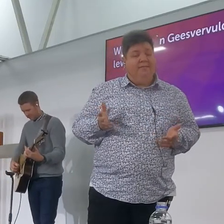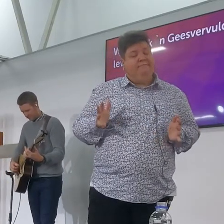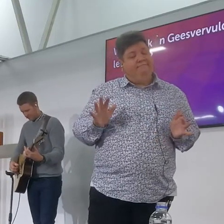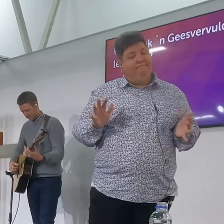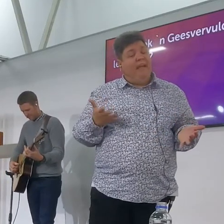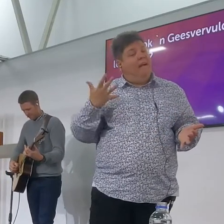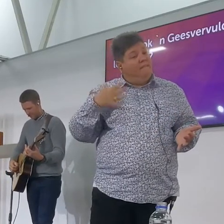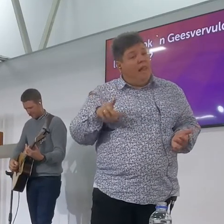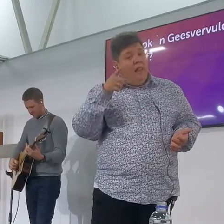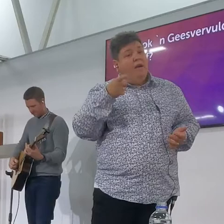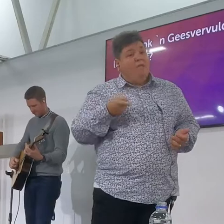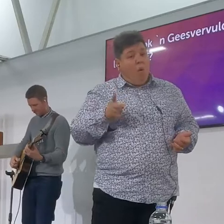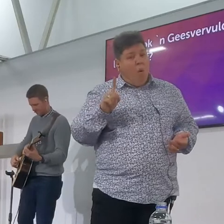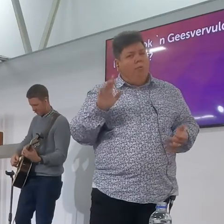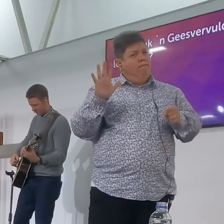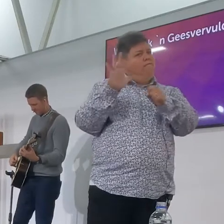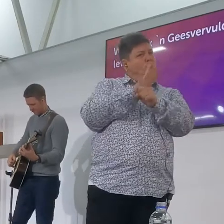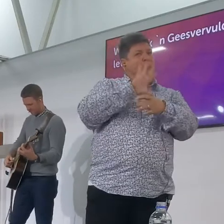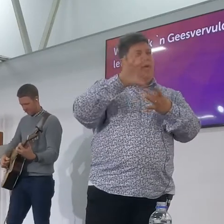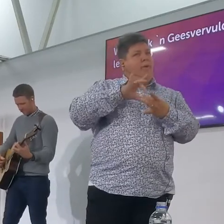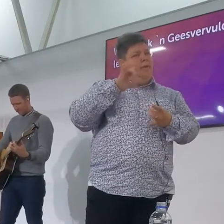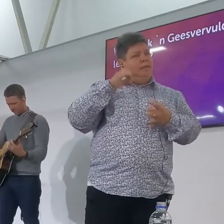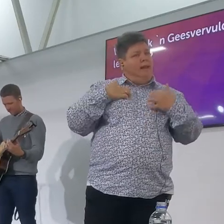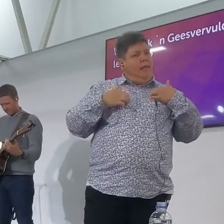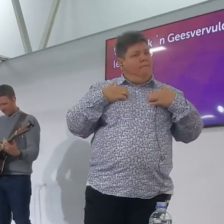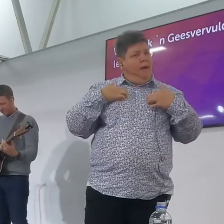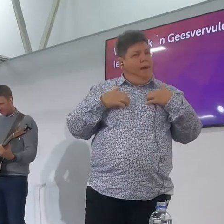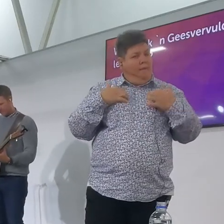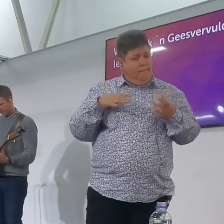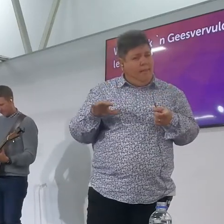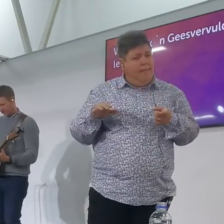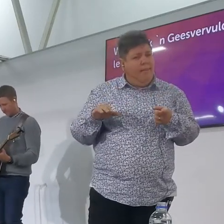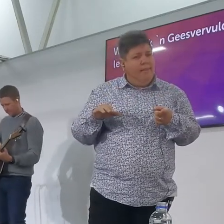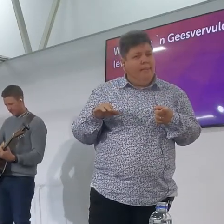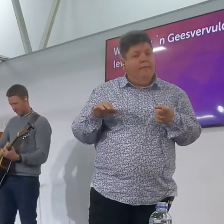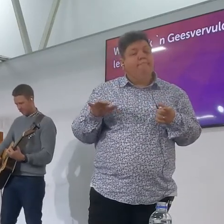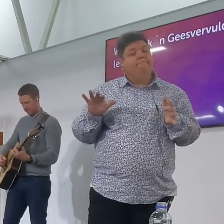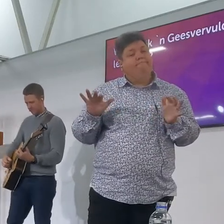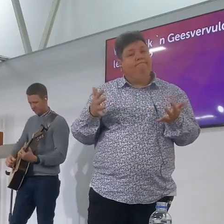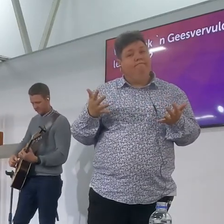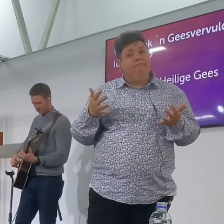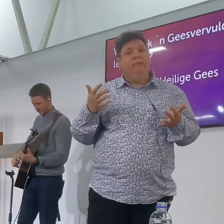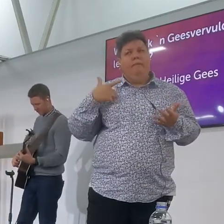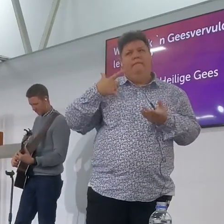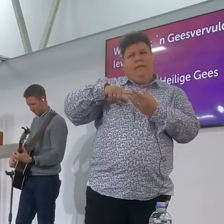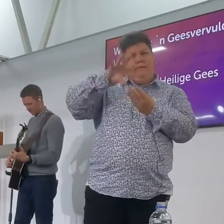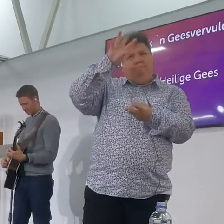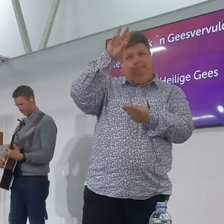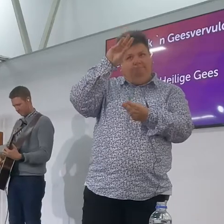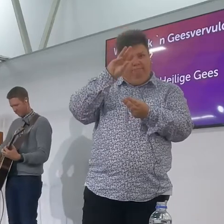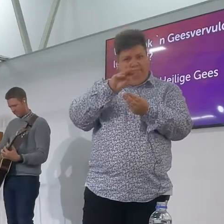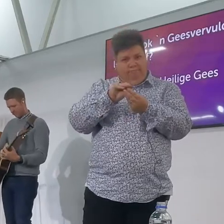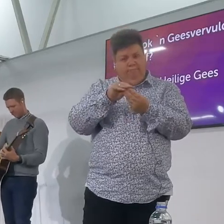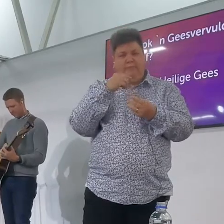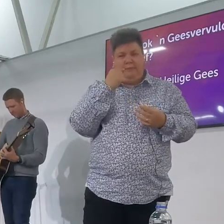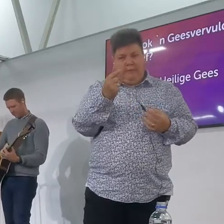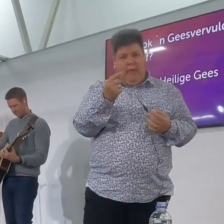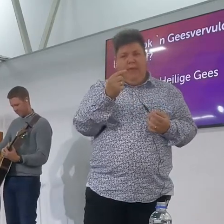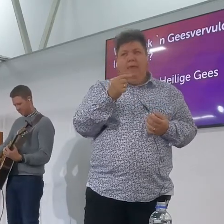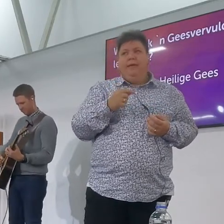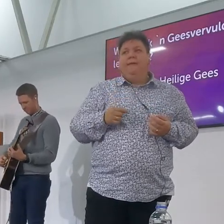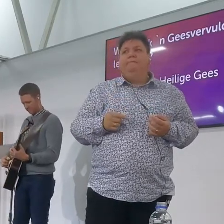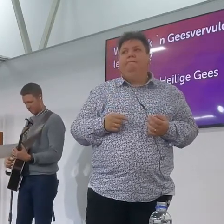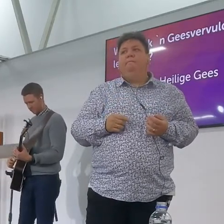Wil jy vanoggend 'n geesvervulde lewe leef? En ek wil dit net weer opsom, en ek gaan jou kans gee vir gebed,